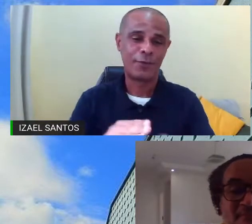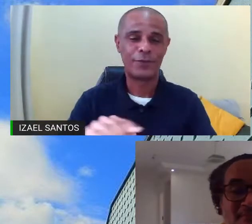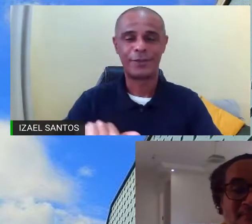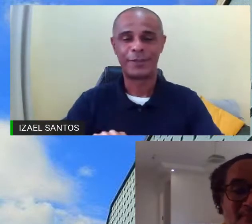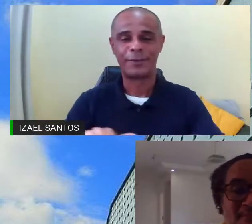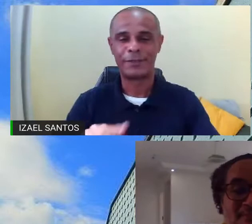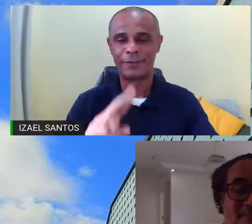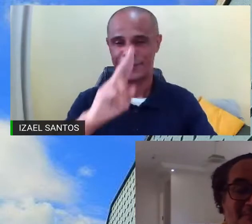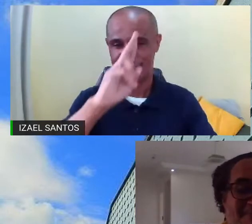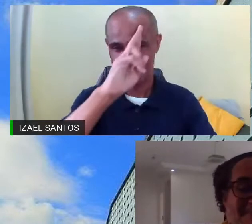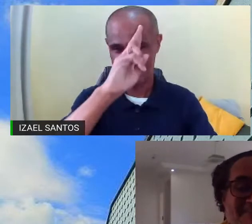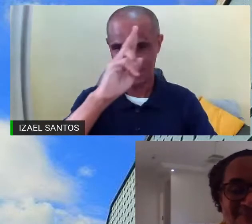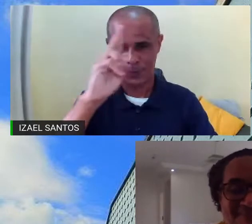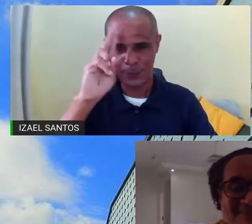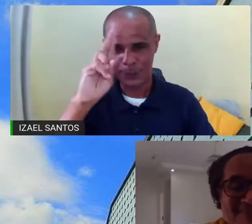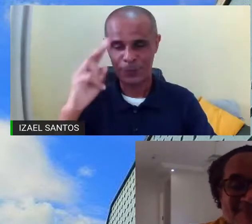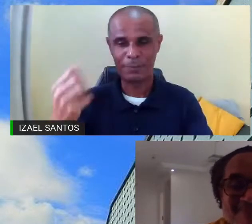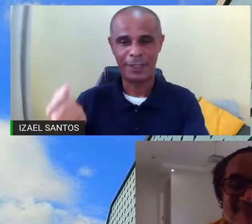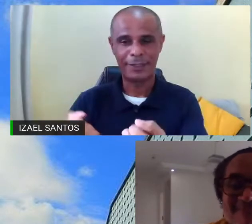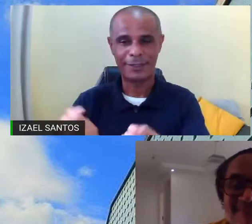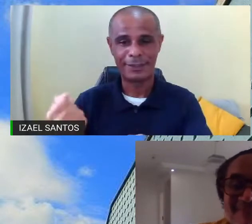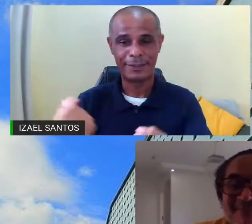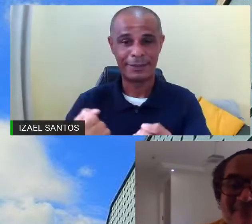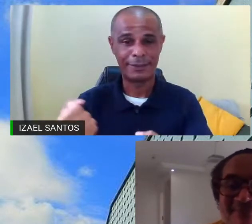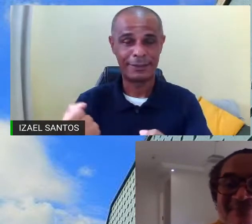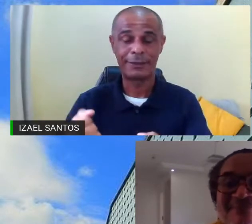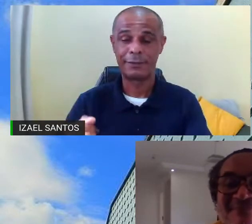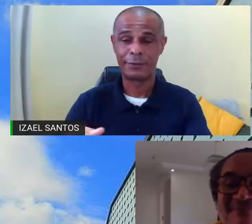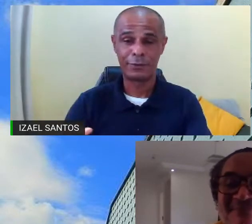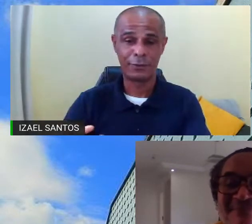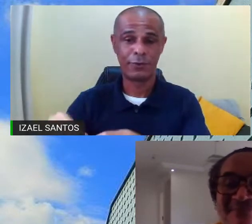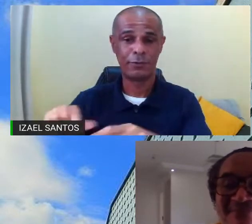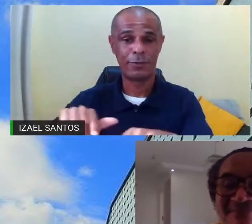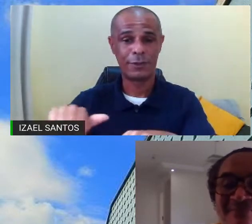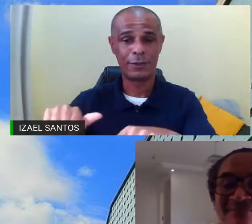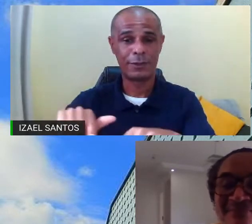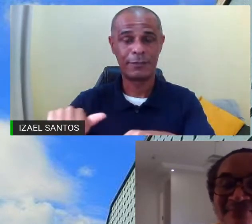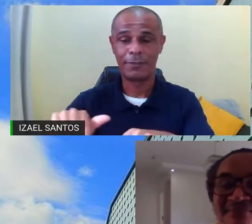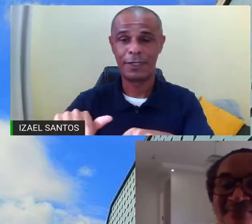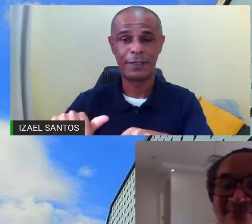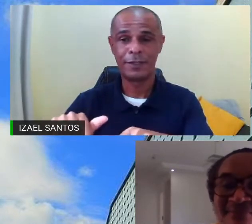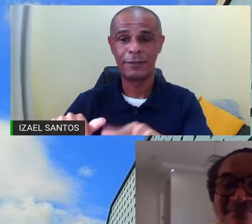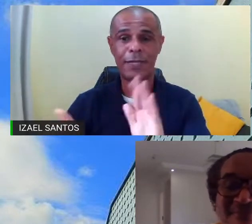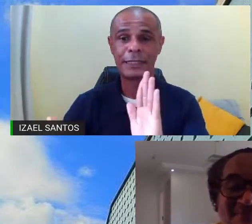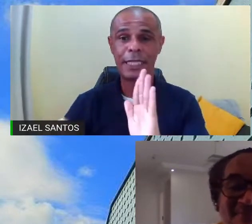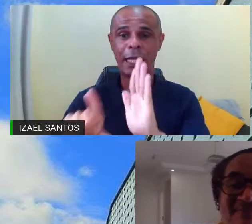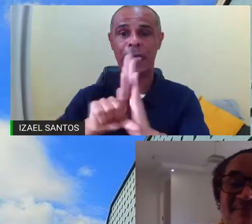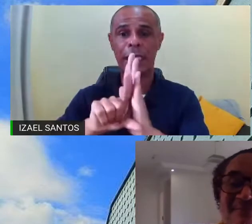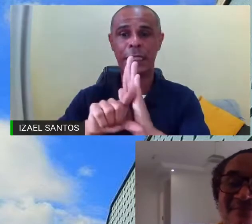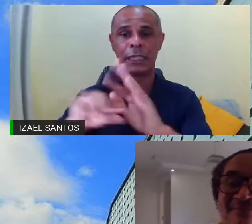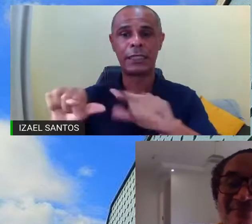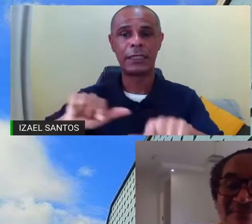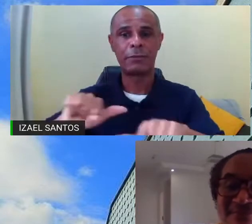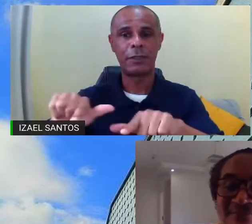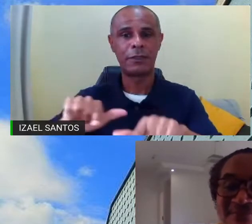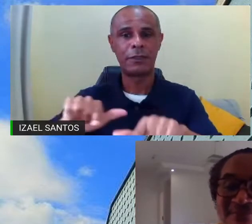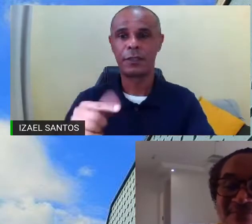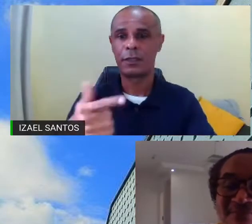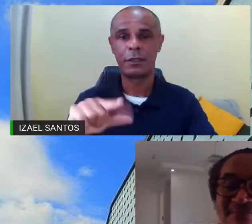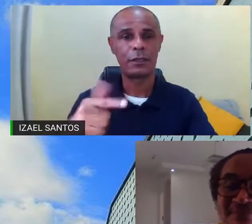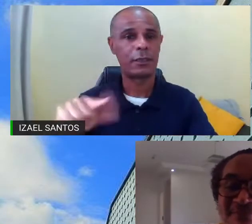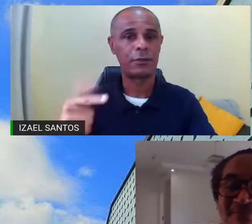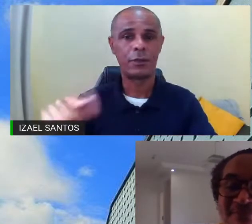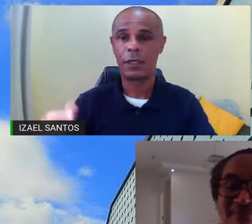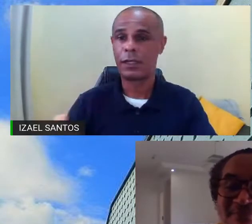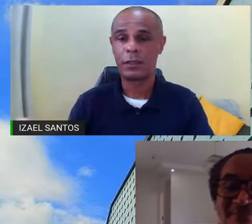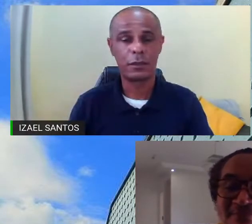né? E assim são trabalhadores sem nenhuma proteção social. E